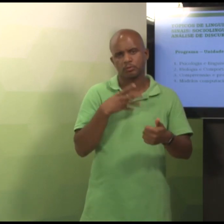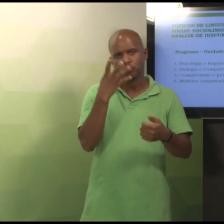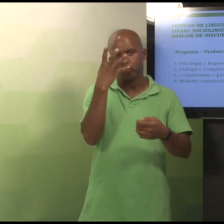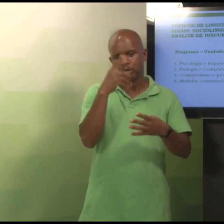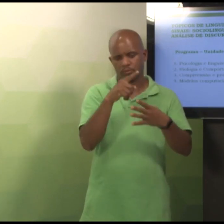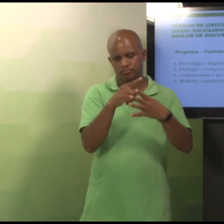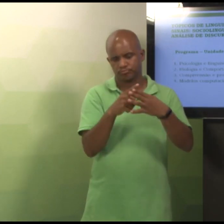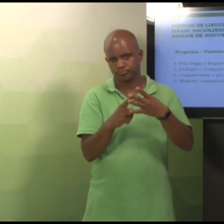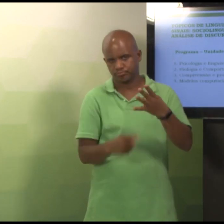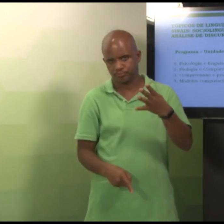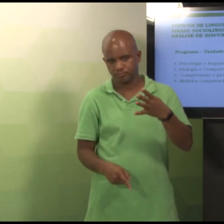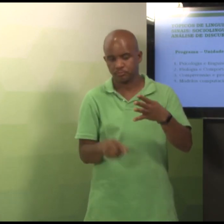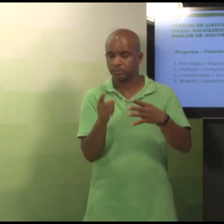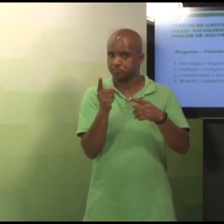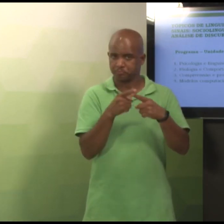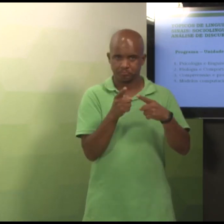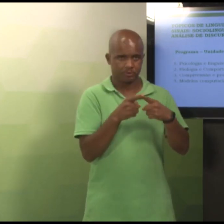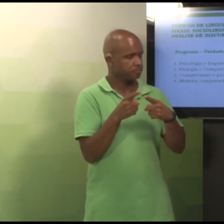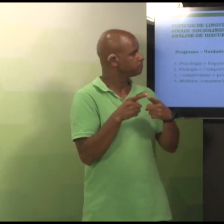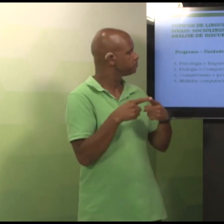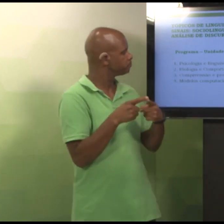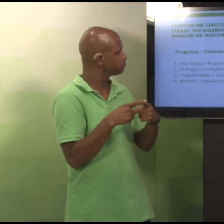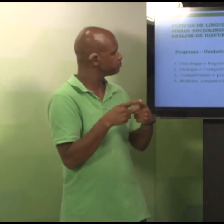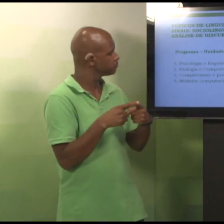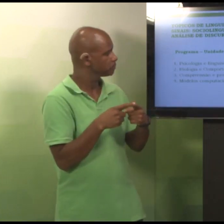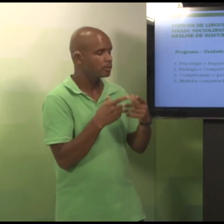Então, vou explicar 4 itens.